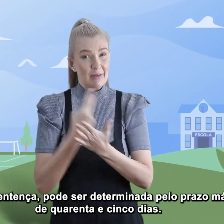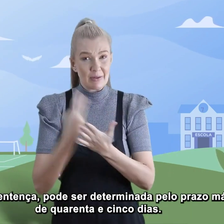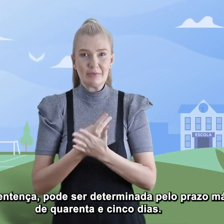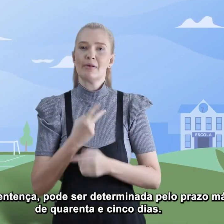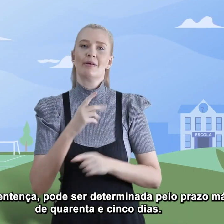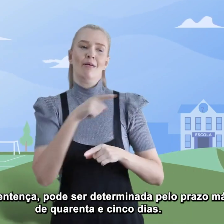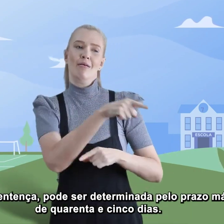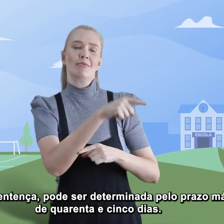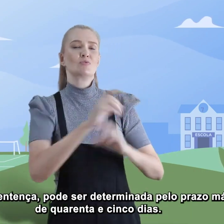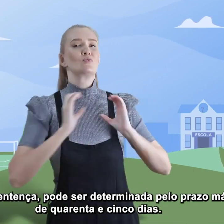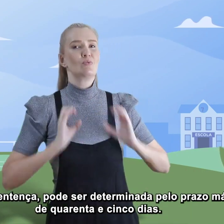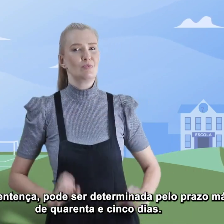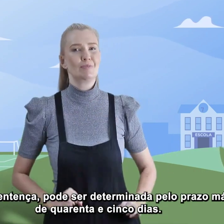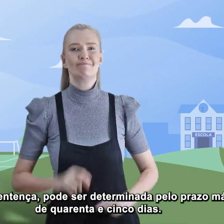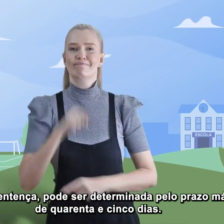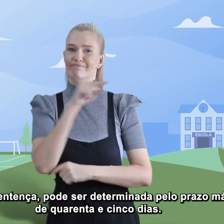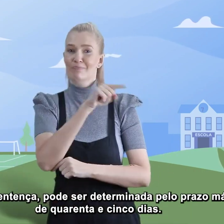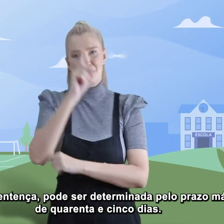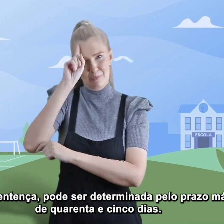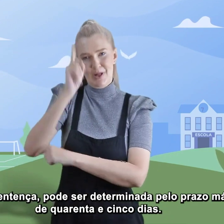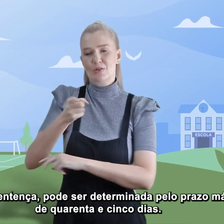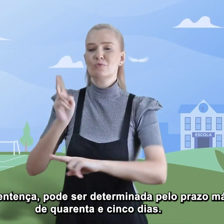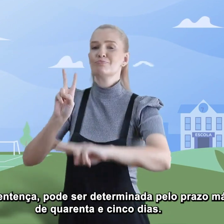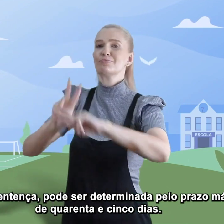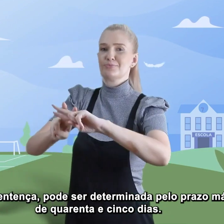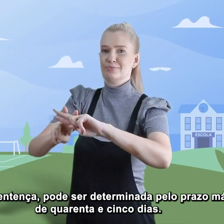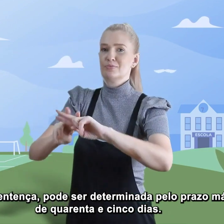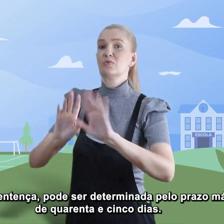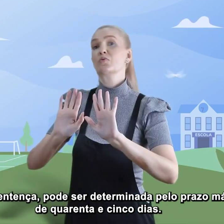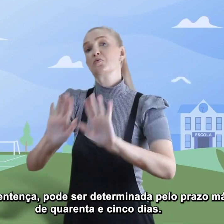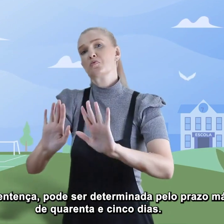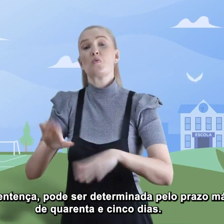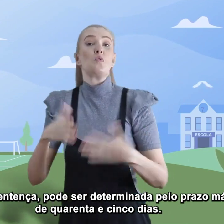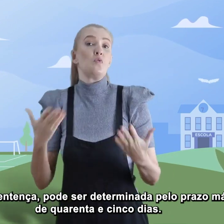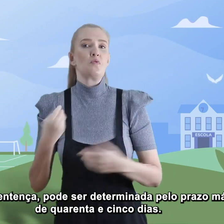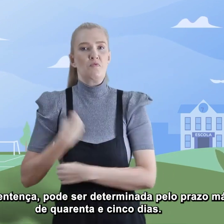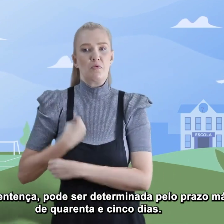pode ser determinada pelo prazo máximo de 45 dias.